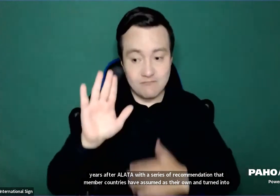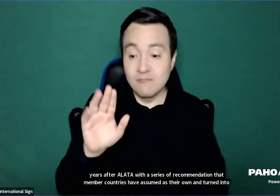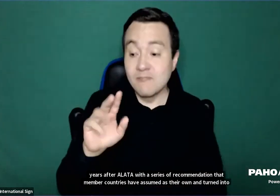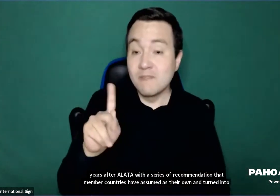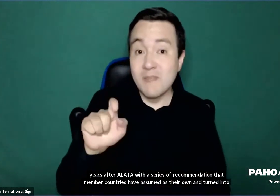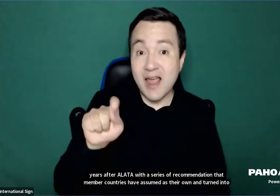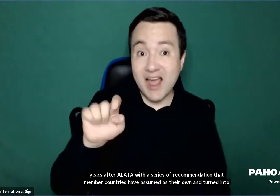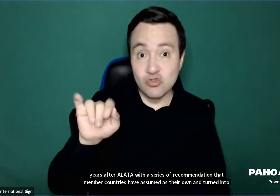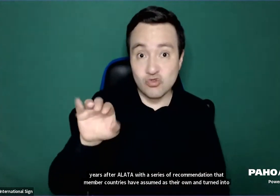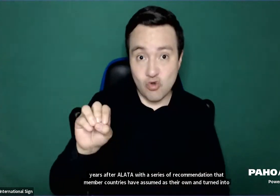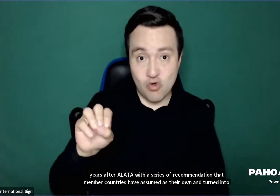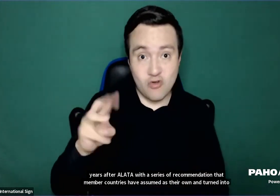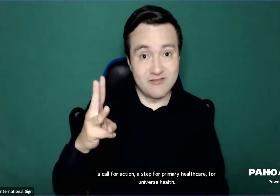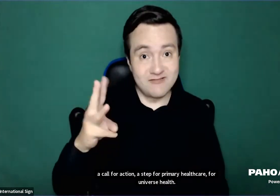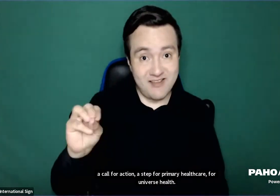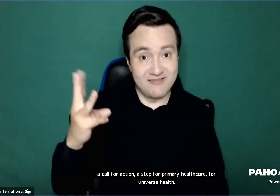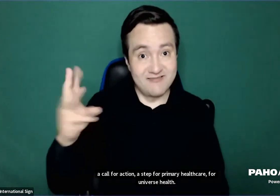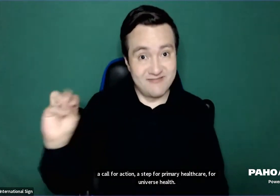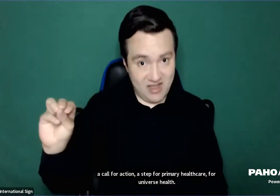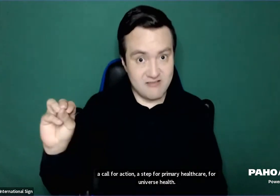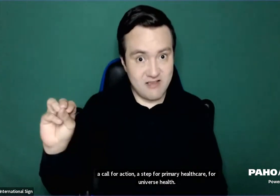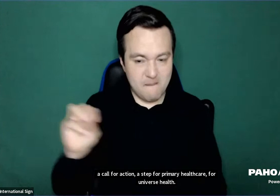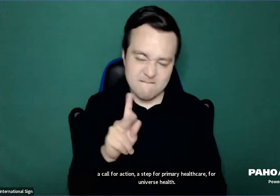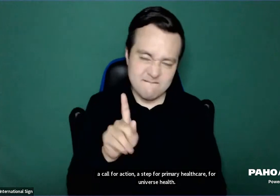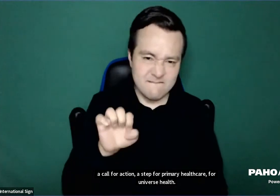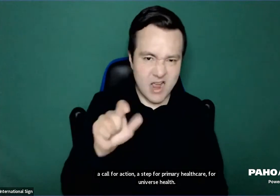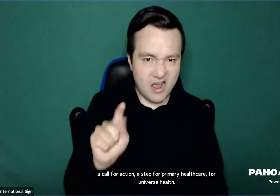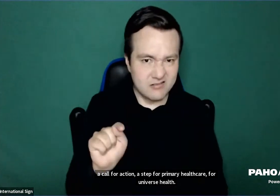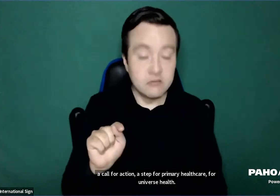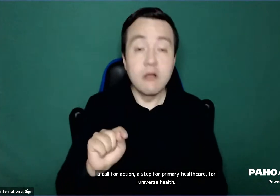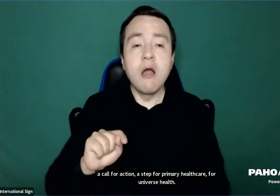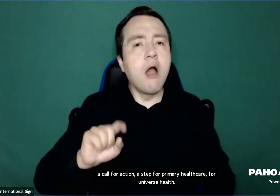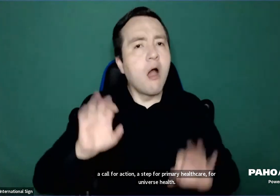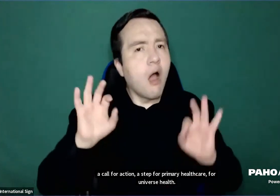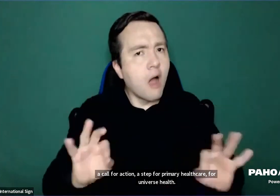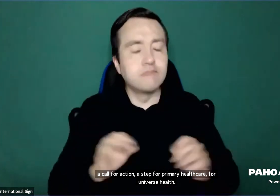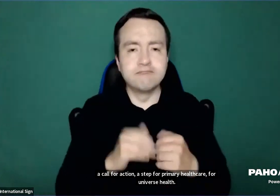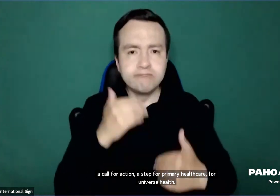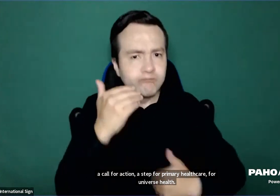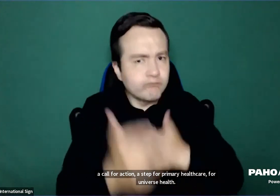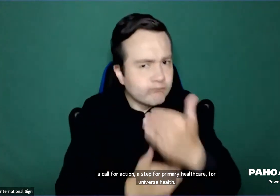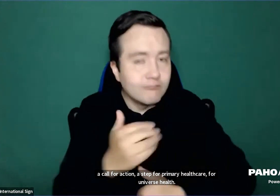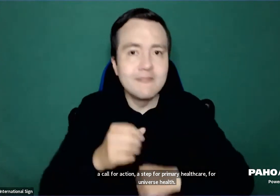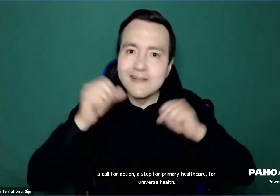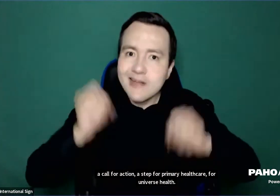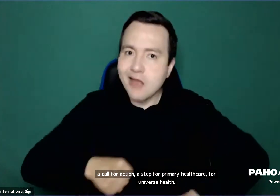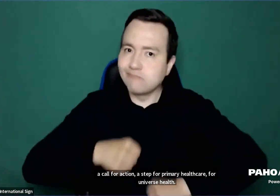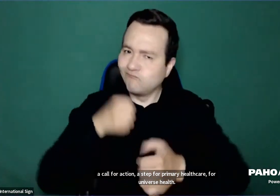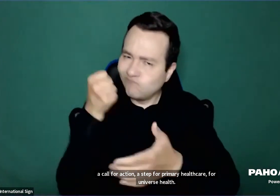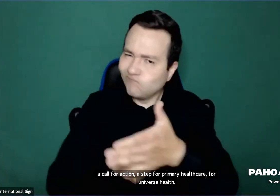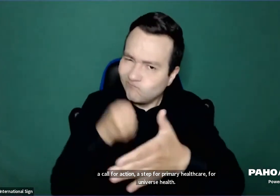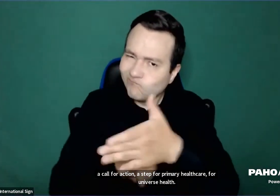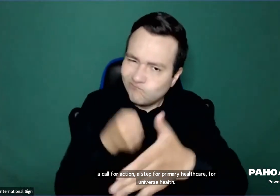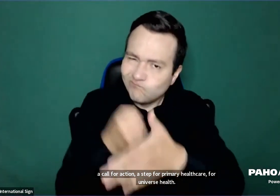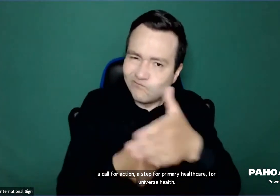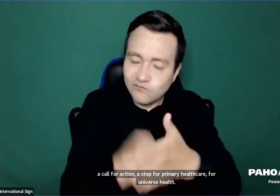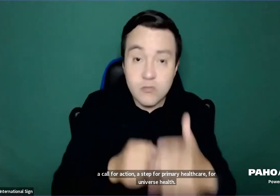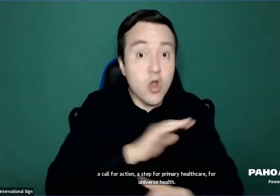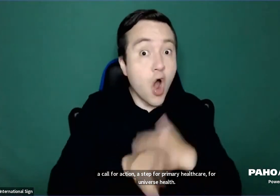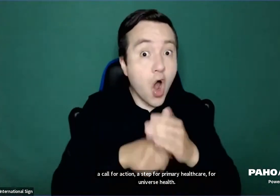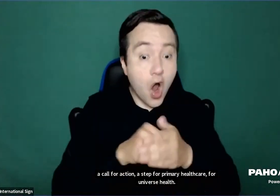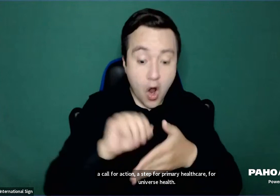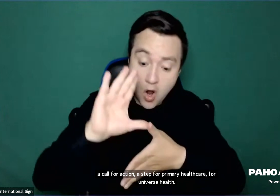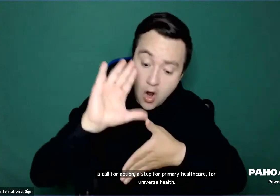assumido por la OPS esse mesmo ano, pretende acelerar os esforços de la região para lograr la